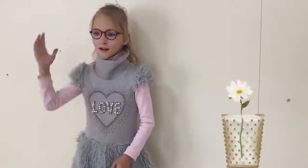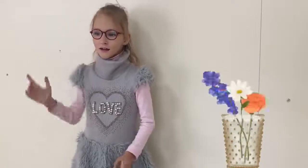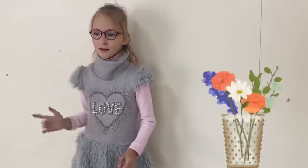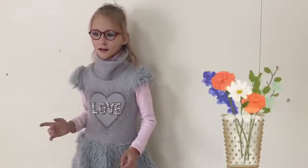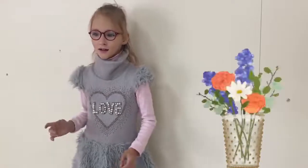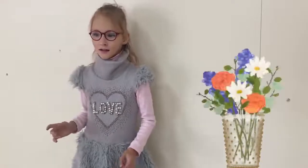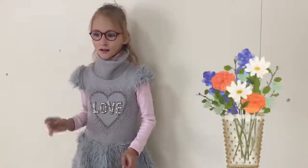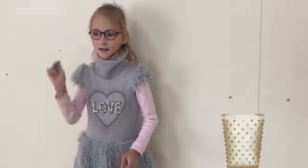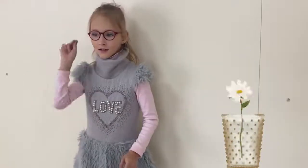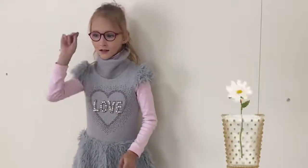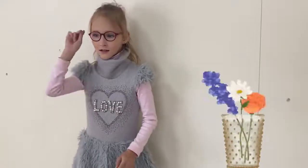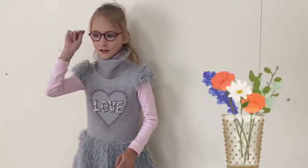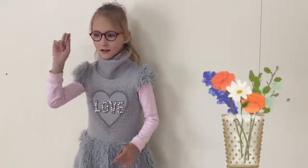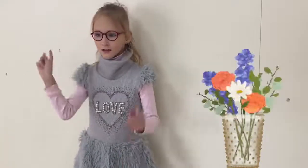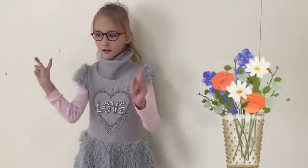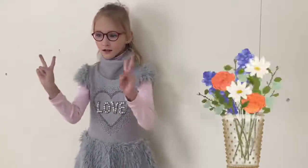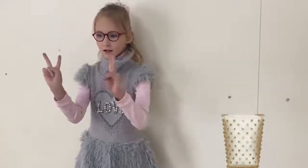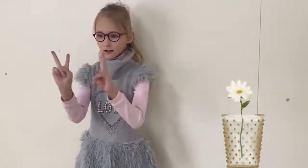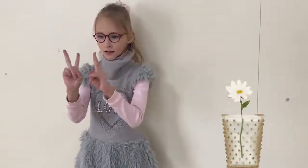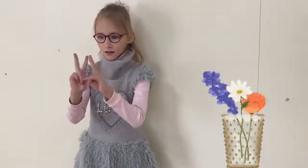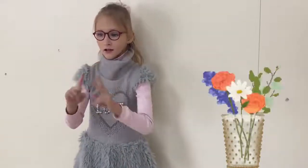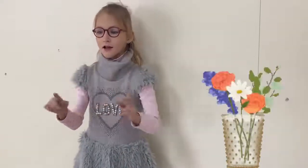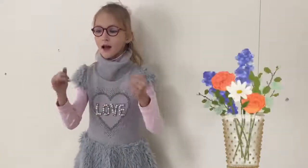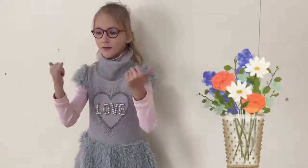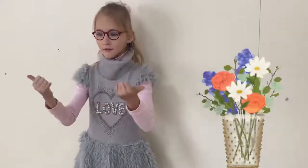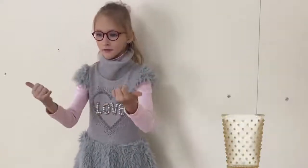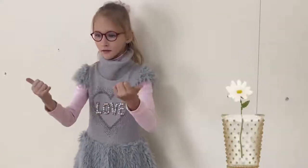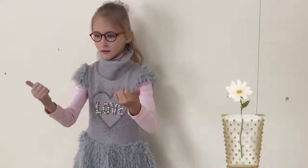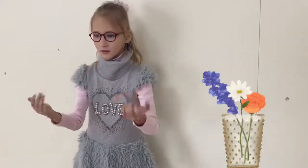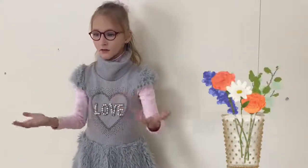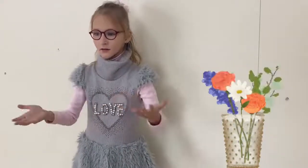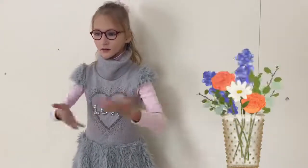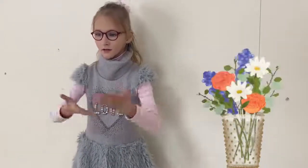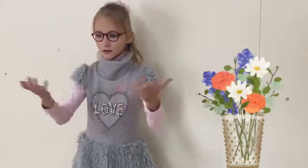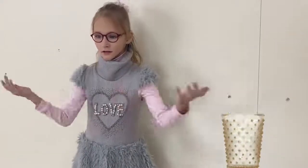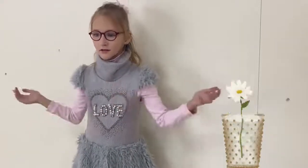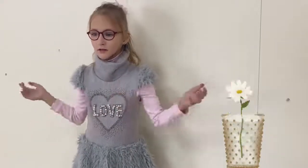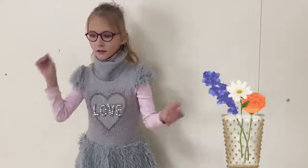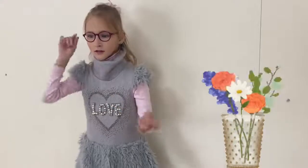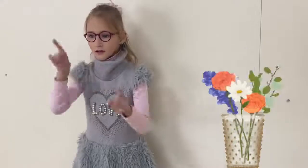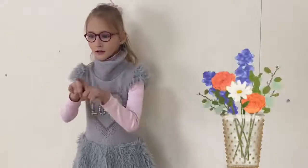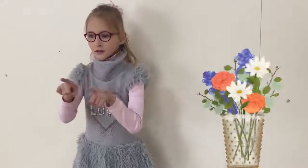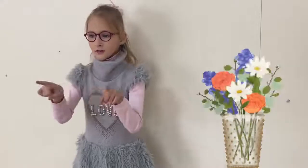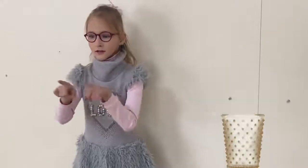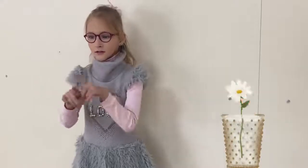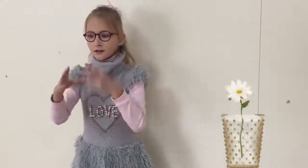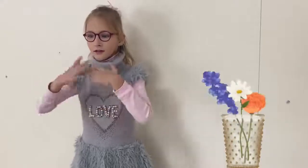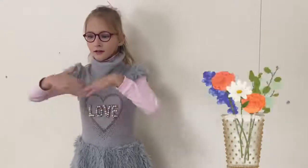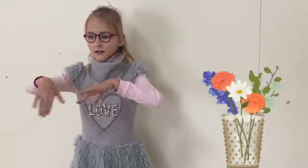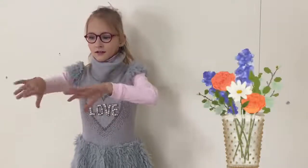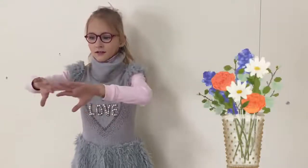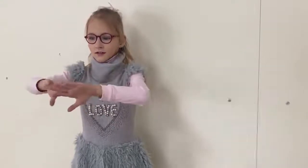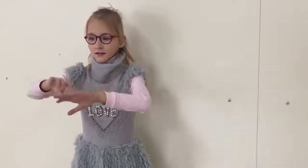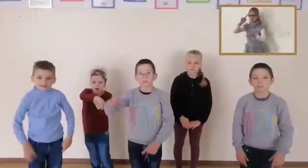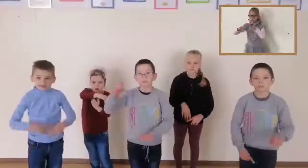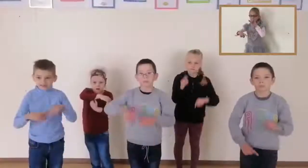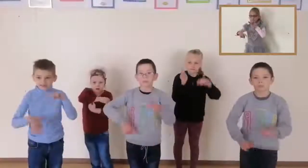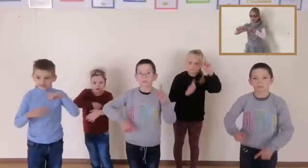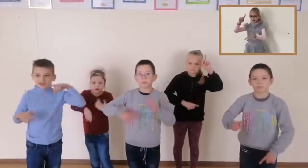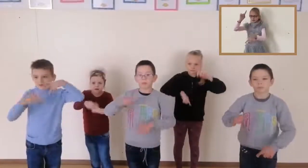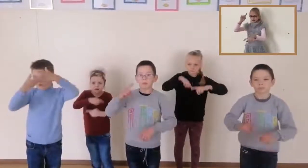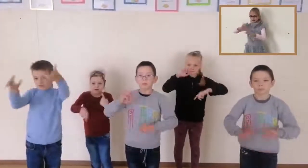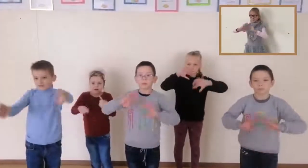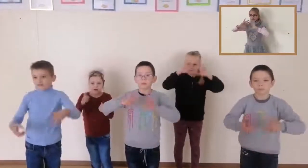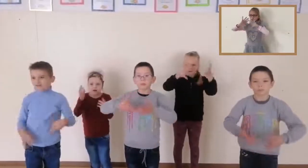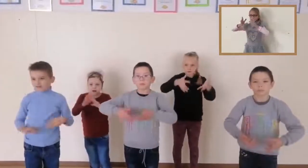вікна створі, вчителька зустрічала. А тепер усі ми, як одна сім'я,